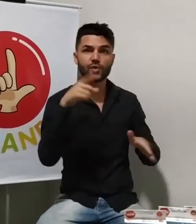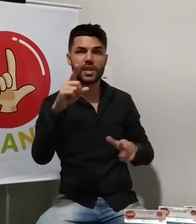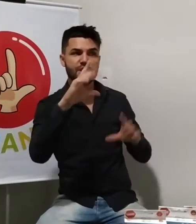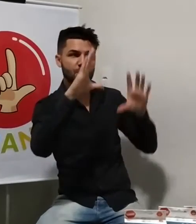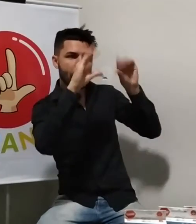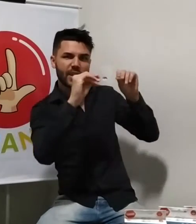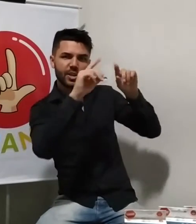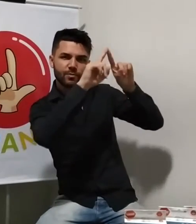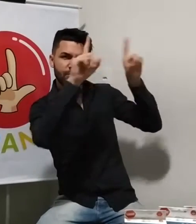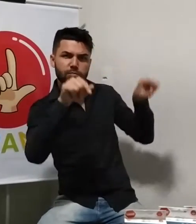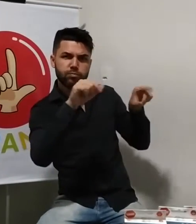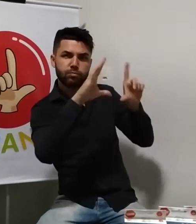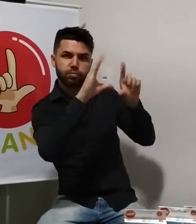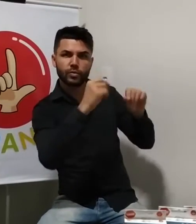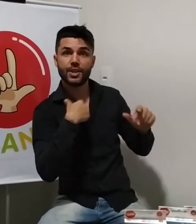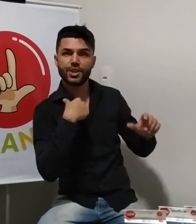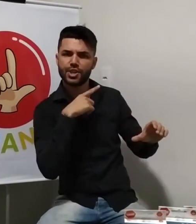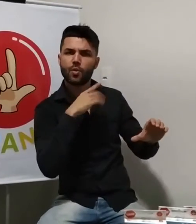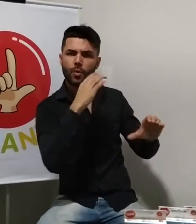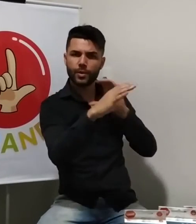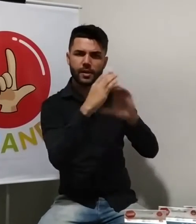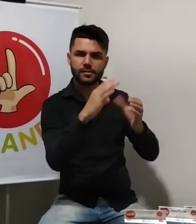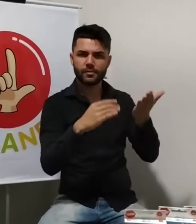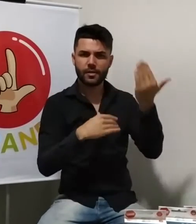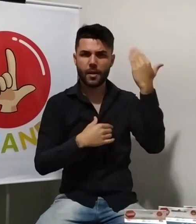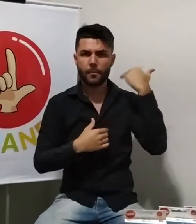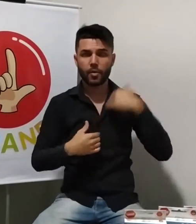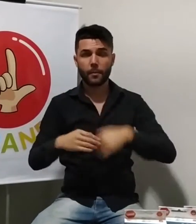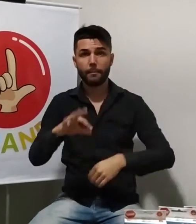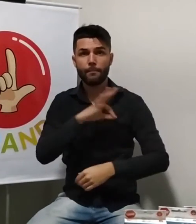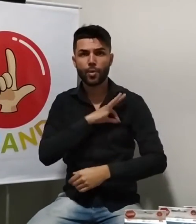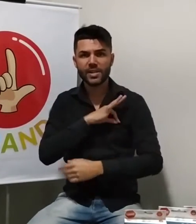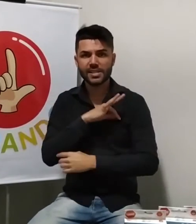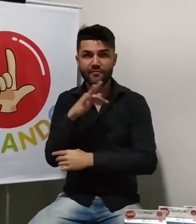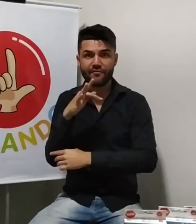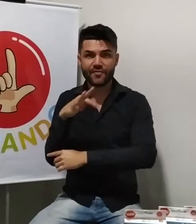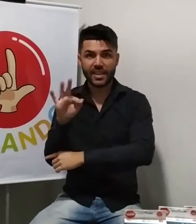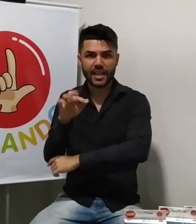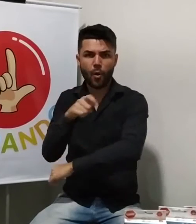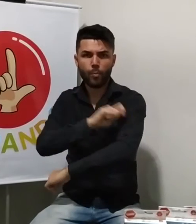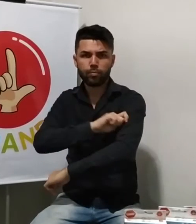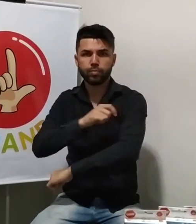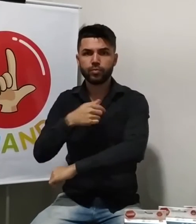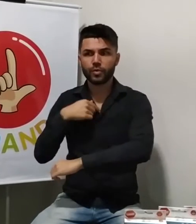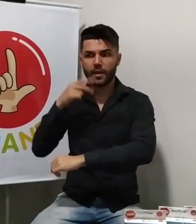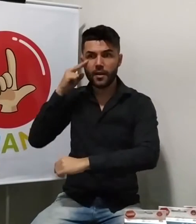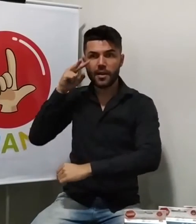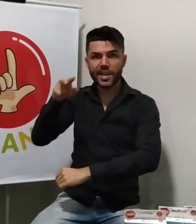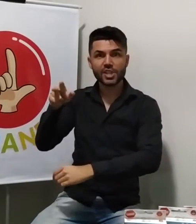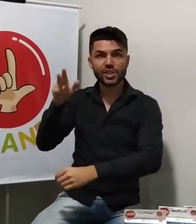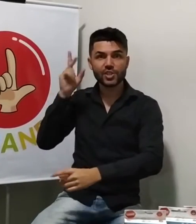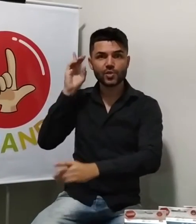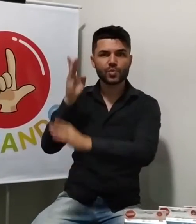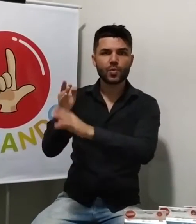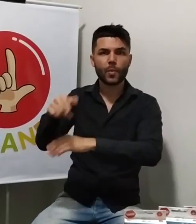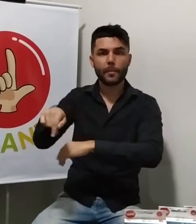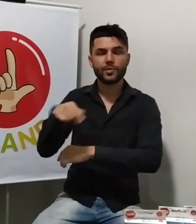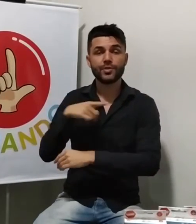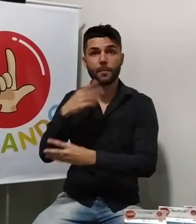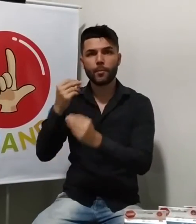lá na delegacia. Sua primeira experiência empreendedora foi um caso de polícia, então, né? Quase que eu fui preso, bicho. A acusação ali que ele falou que se eu não parasse, né,